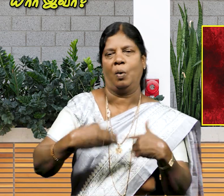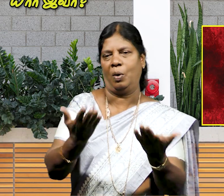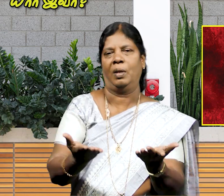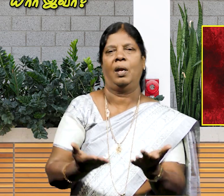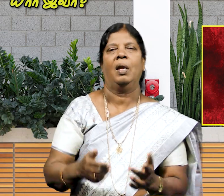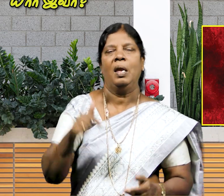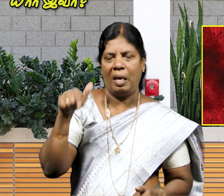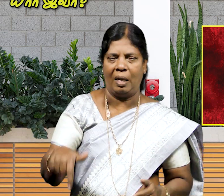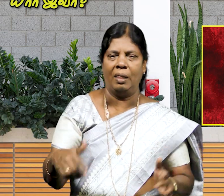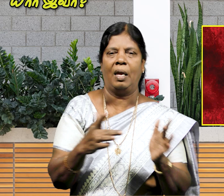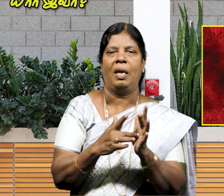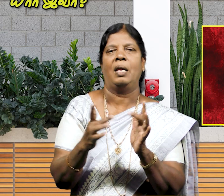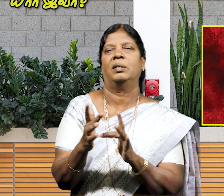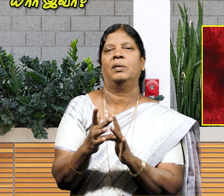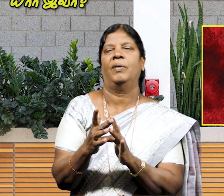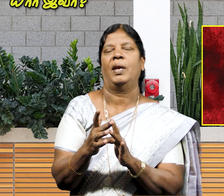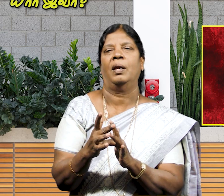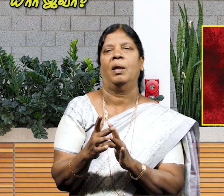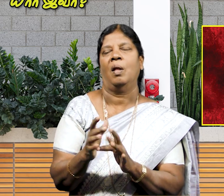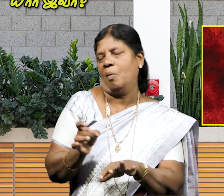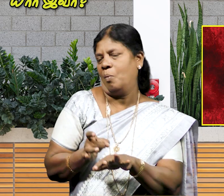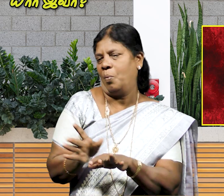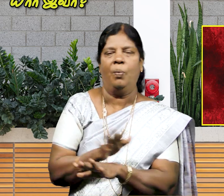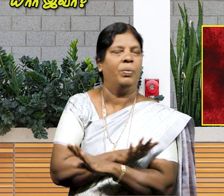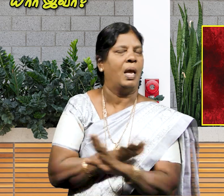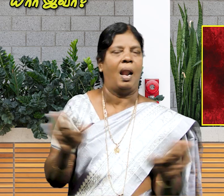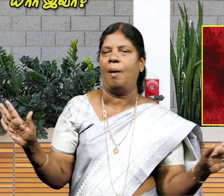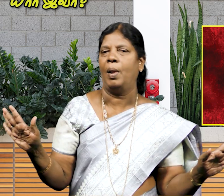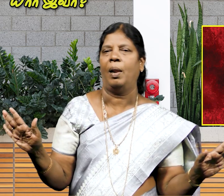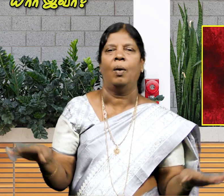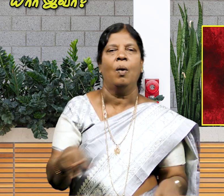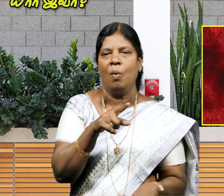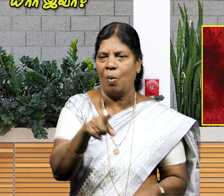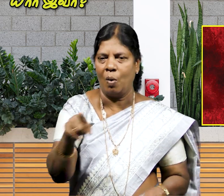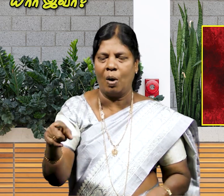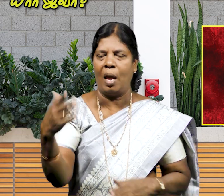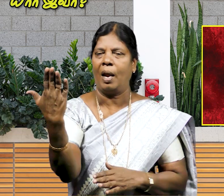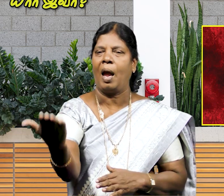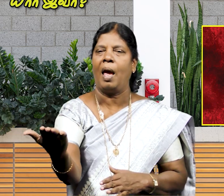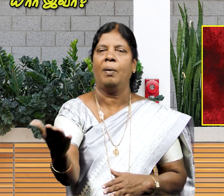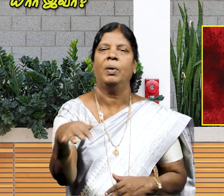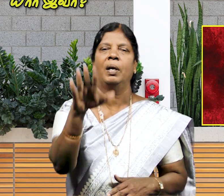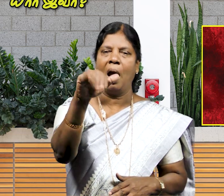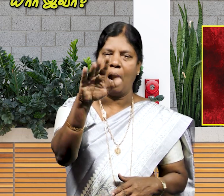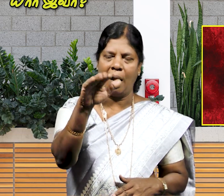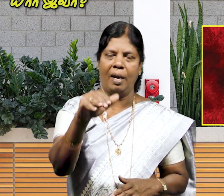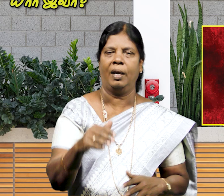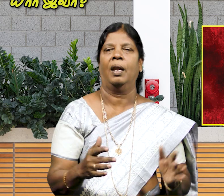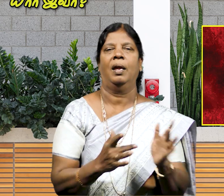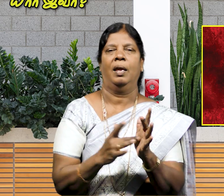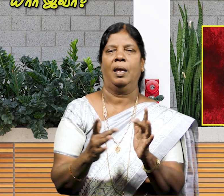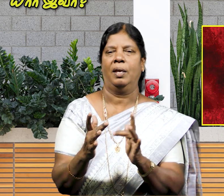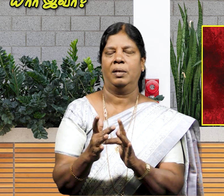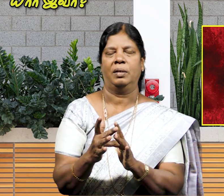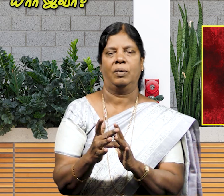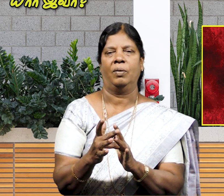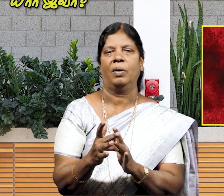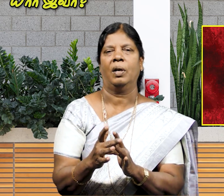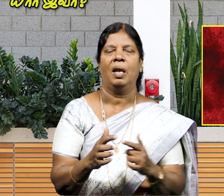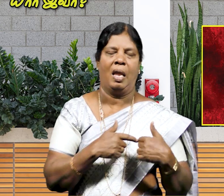கொடுத்த இந்த ஆண்டவரை நீங்கள் புறந்தள்ளாமல் உங்களை கரம் நீட்டி அழைக்கிற இவருடைய